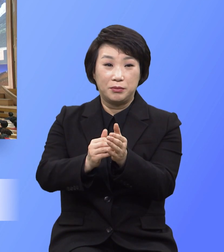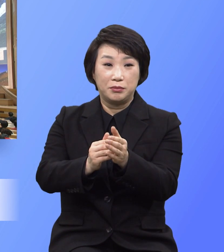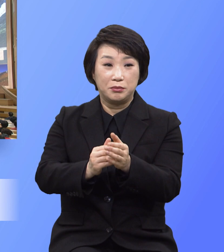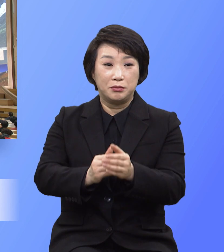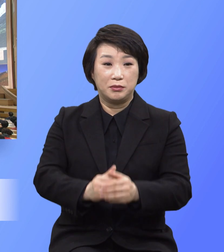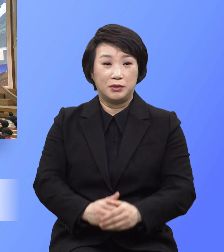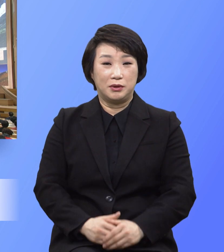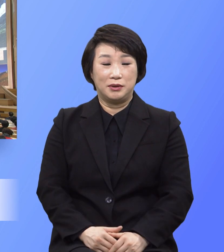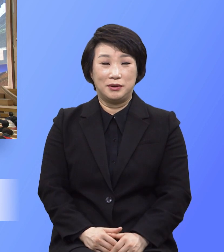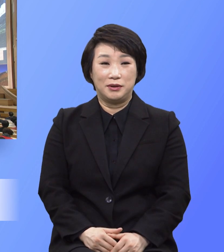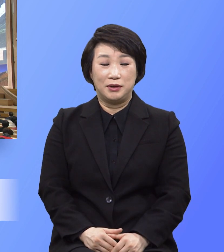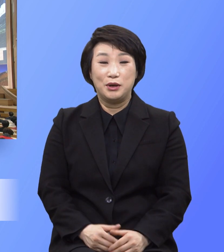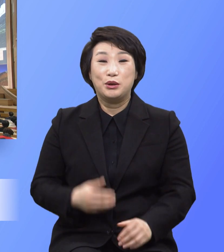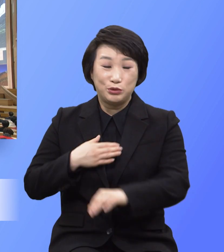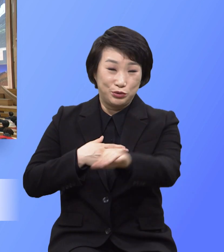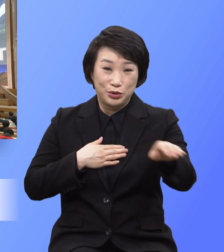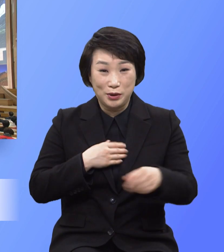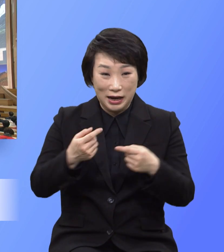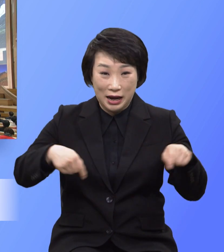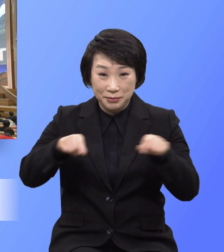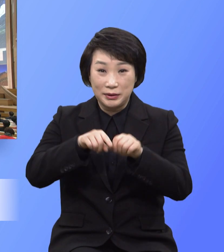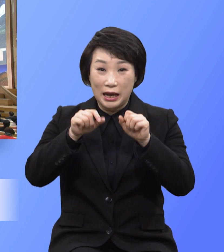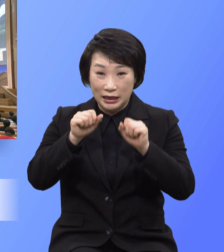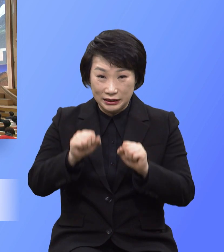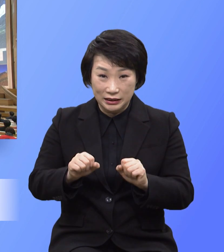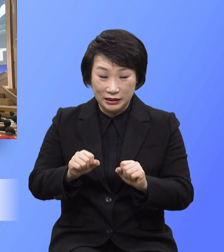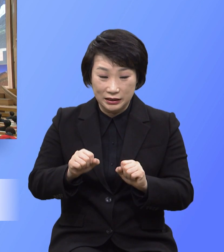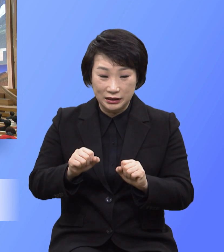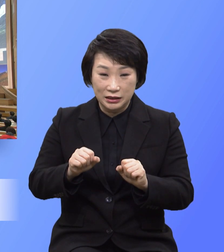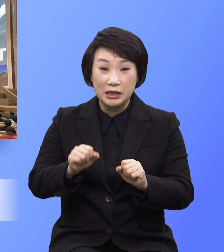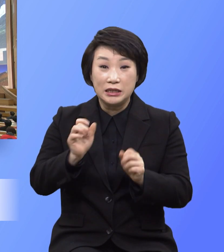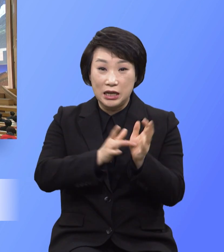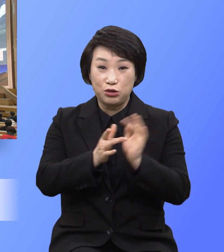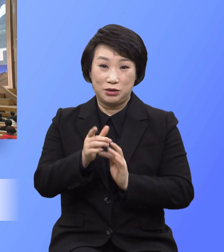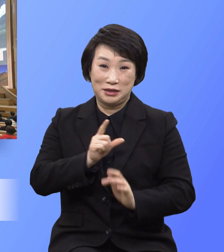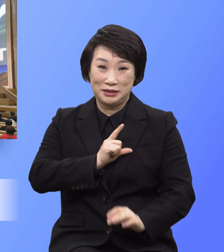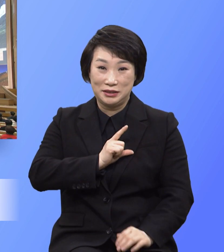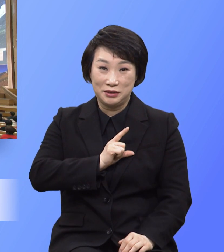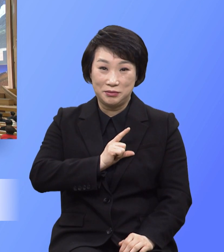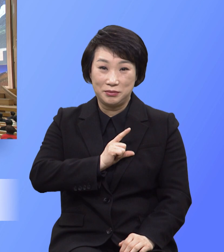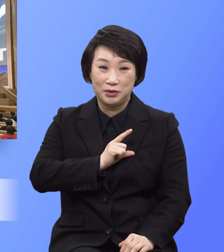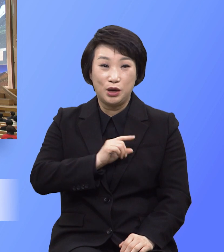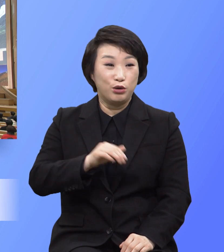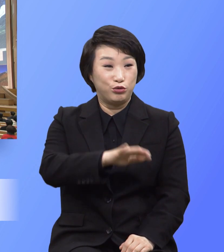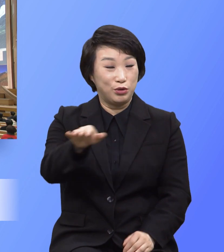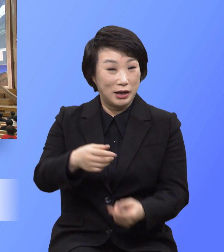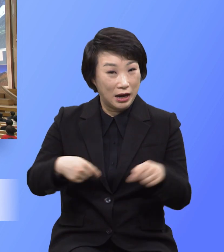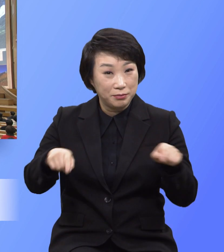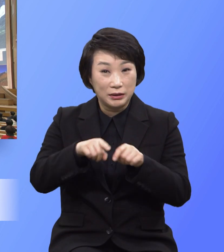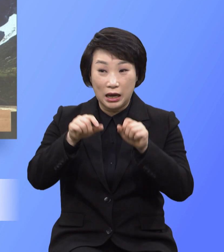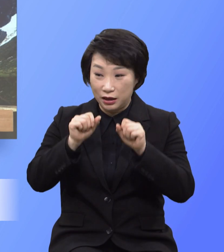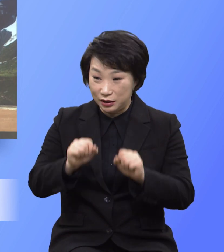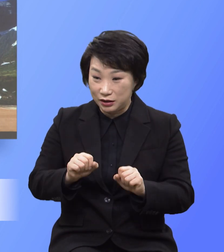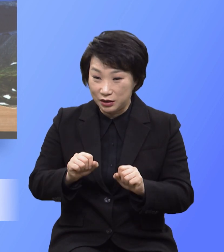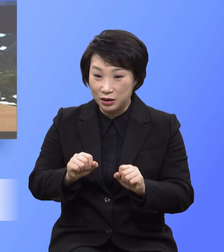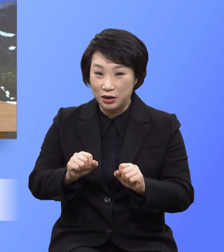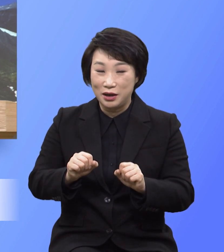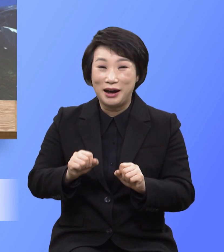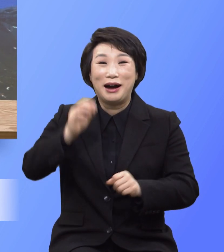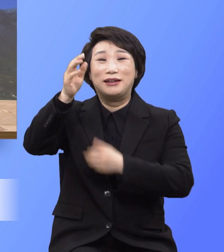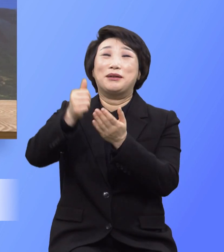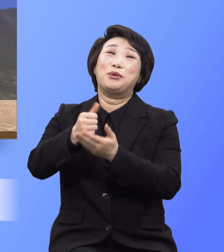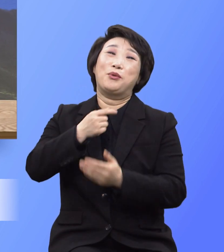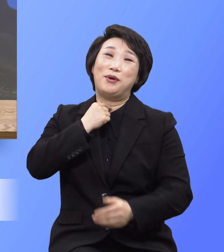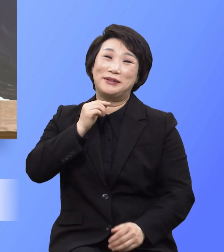말입니다. 그래서 우리와 함께 계신 예수 이름, 우리와 함께 있기를